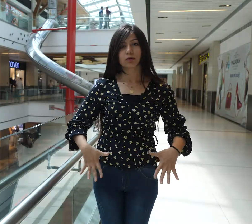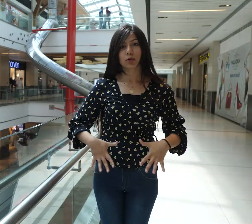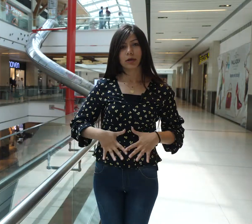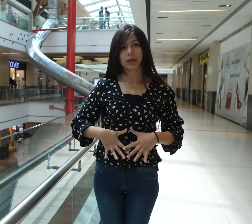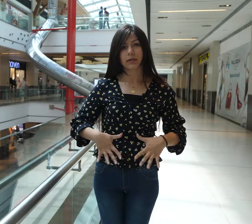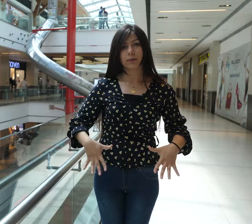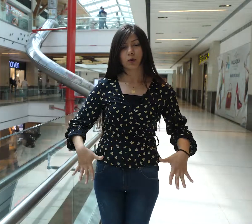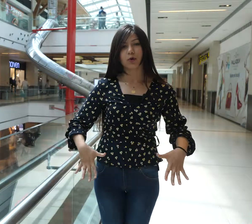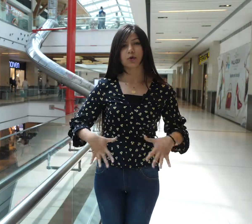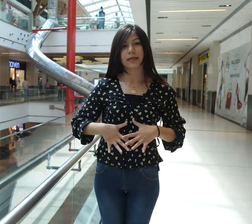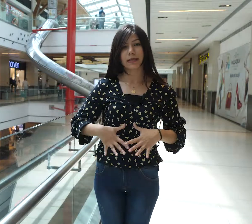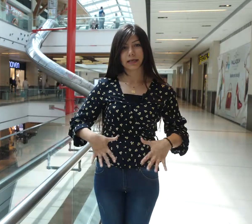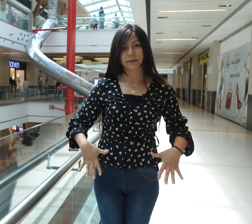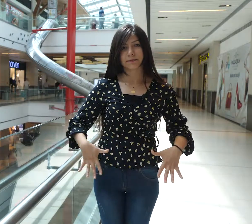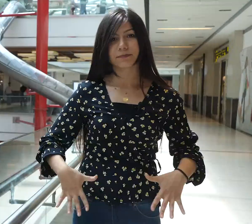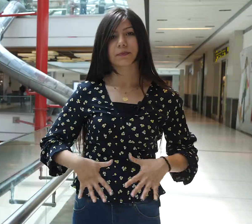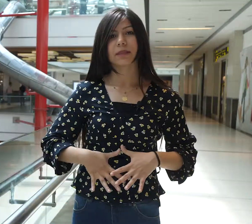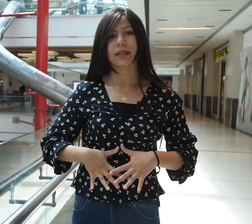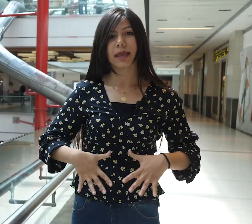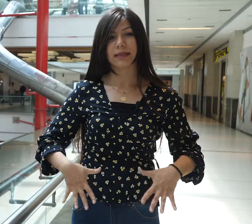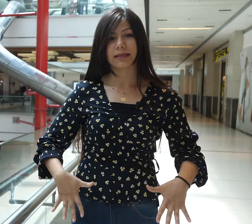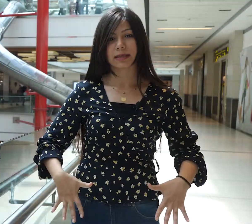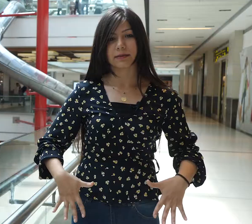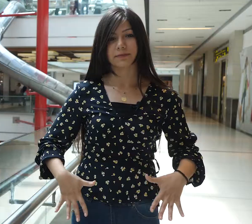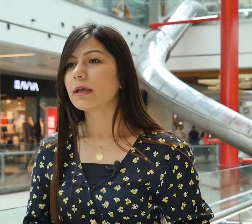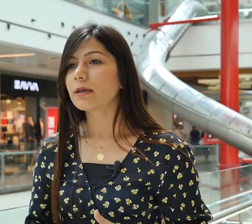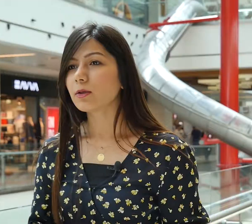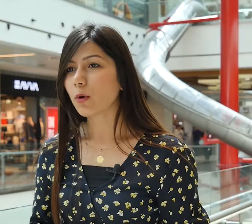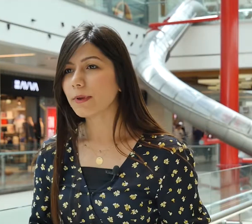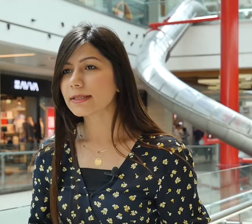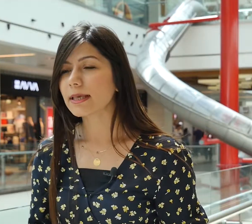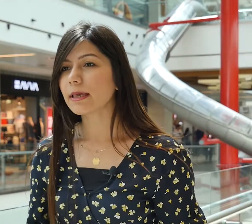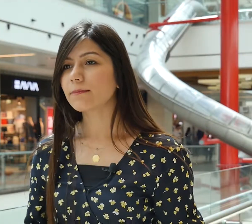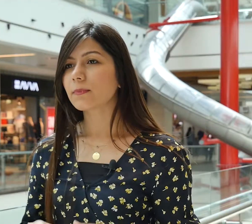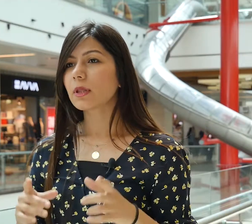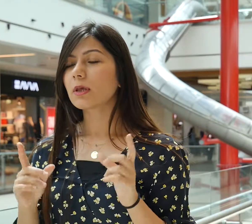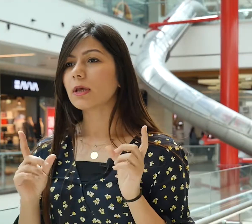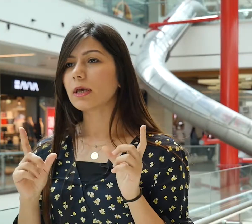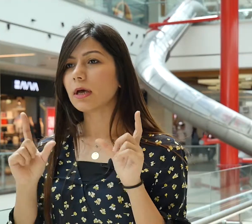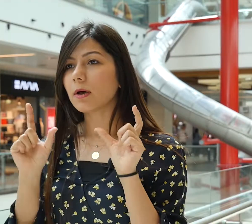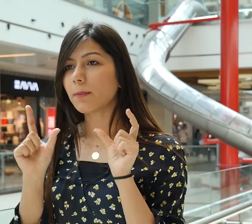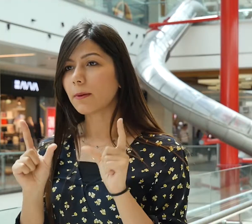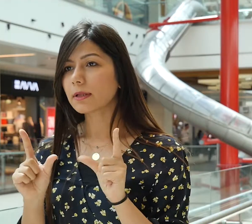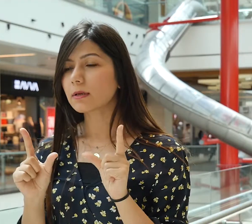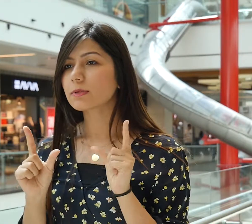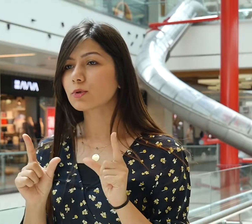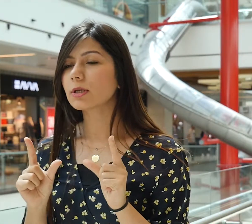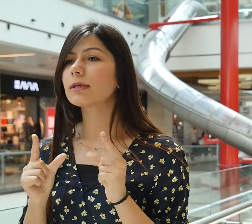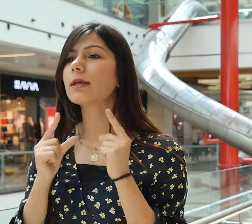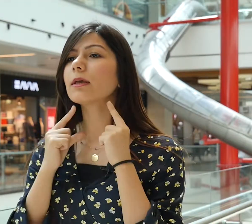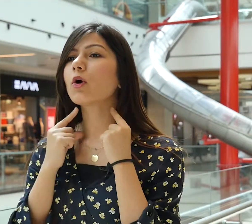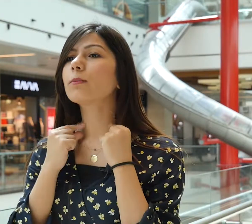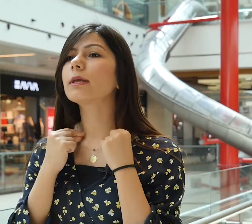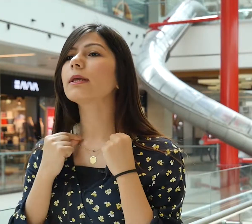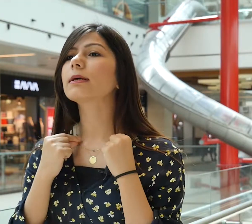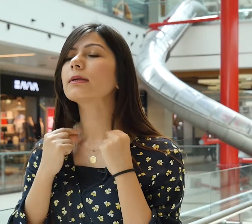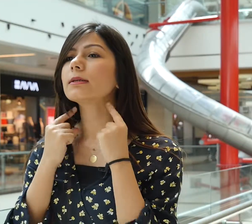şu hareketi yapıyoruz. Etek. Etek. Gömlekte parmaklarımız bu şekilde, gömleğin yakalarını